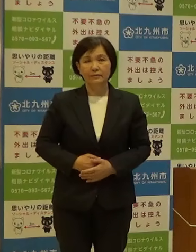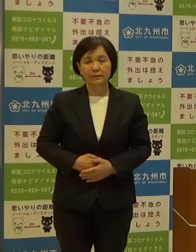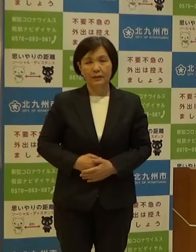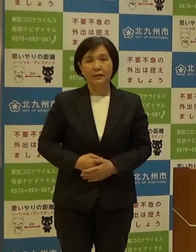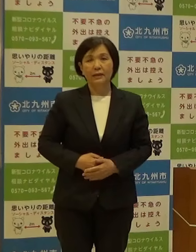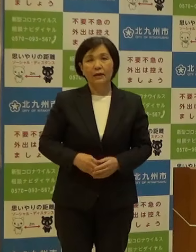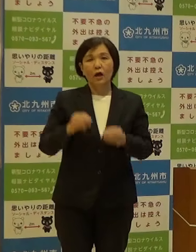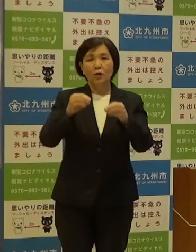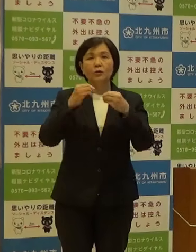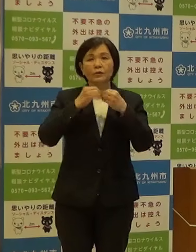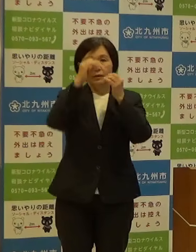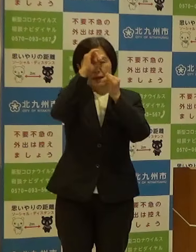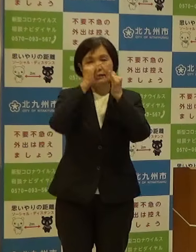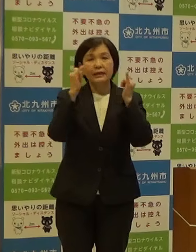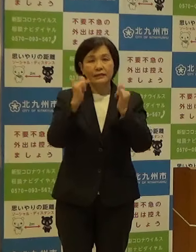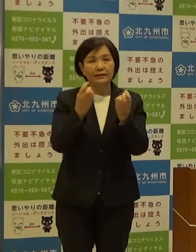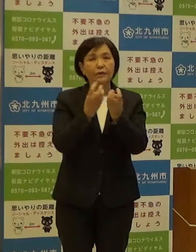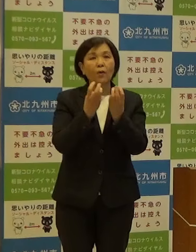でありますけれども、